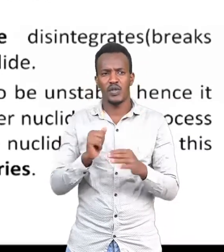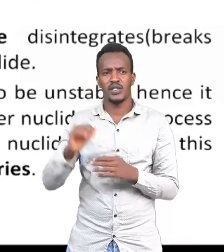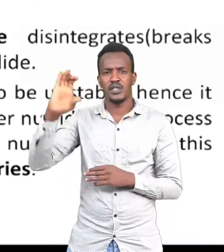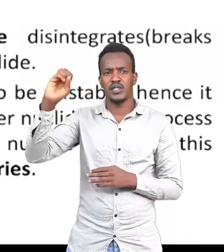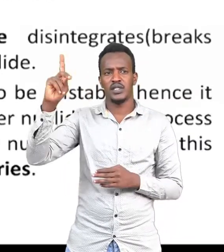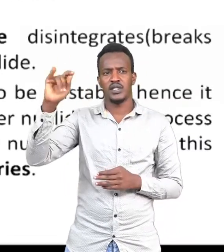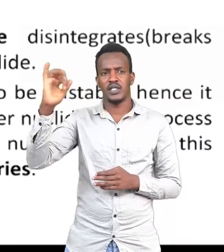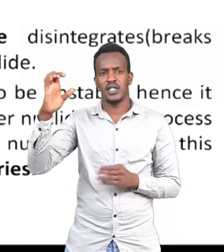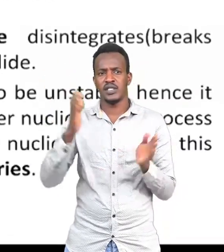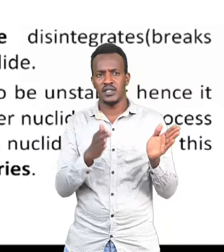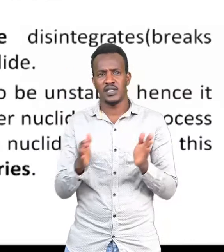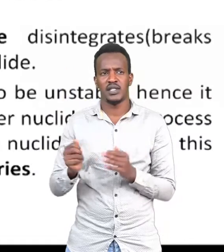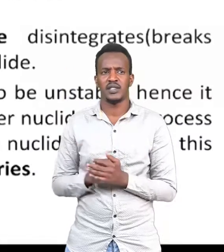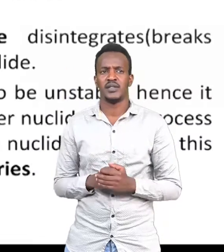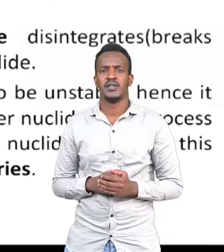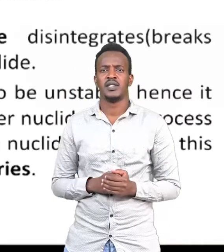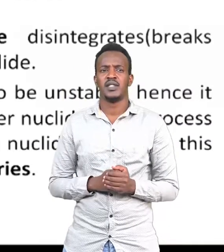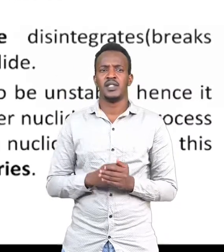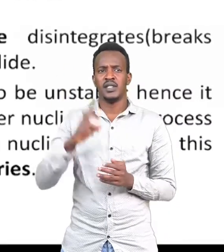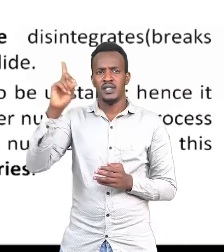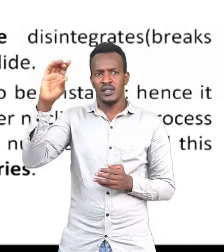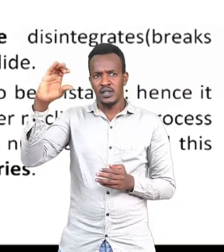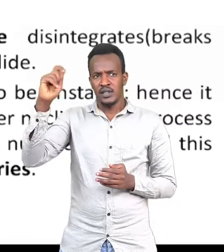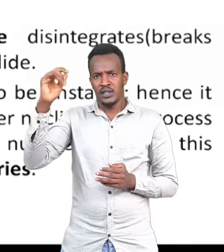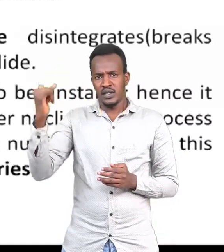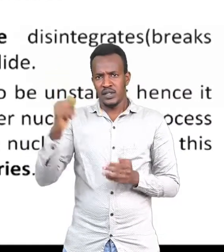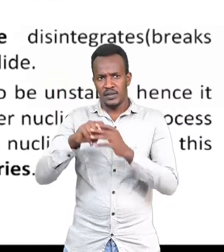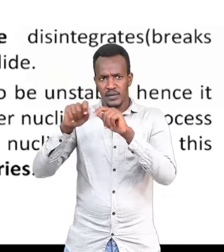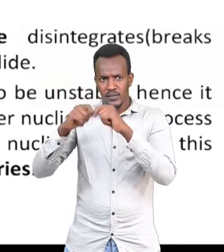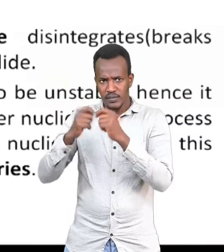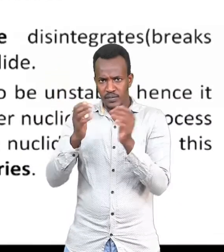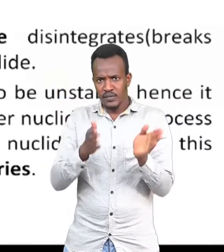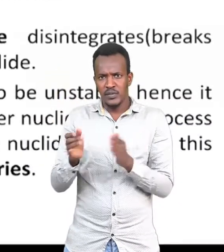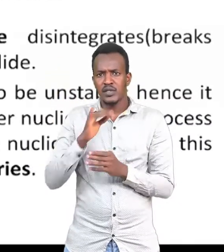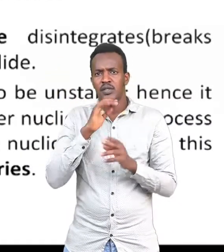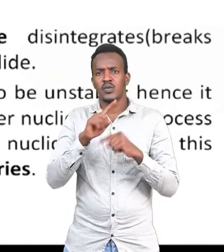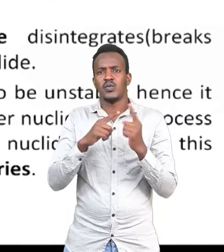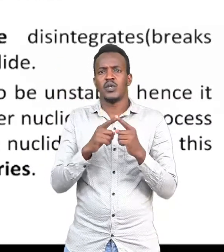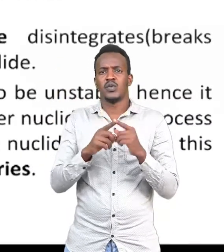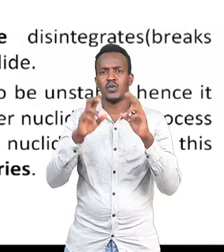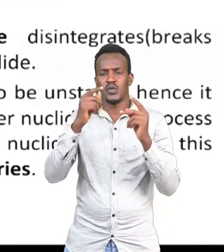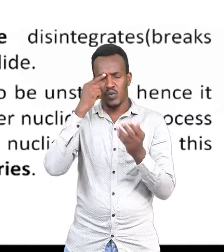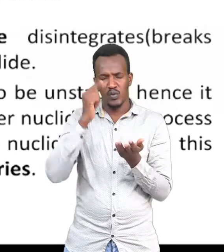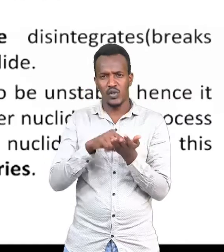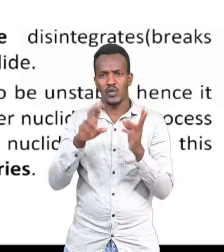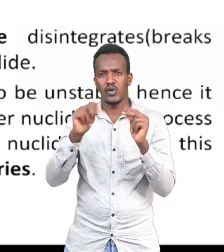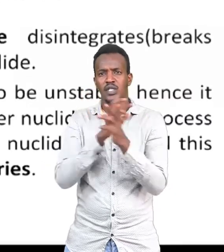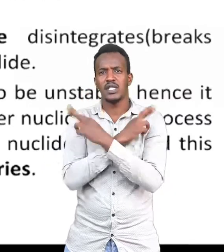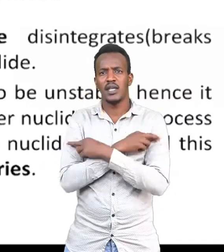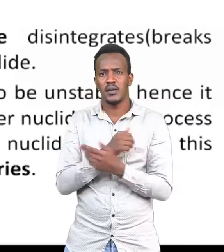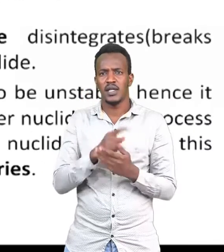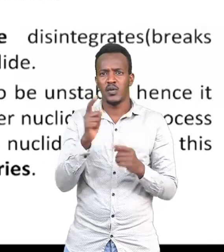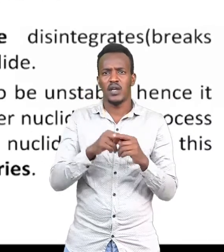markaasi ku yaala muxuu yahay dhikey seriousku waa habka nucleus unstable-ki markay qaybsanto qaybsankeedaas hadduu soo